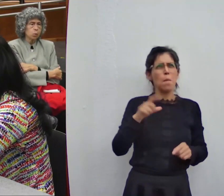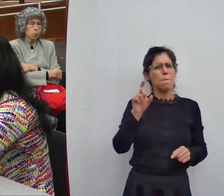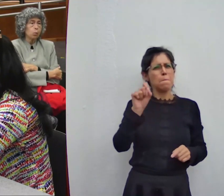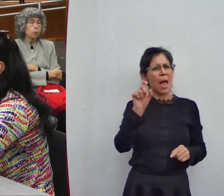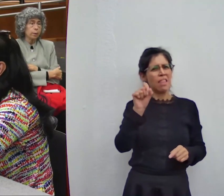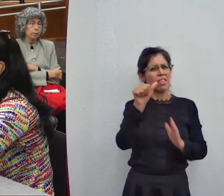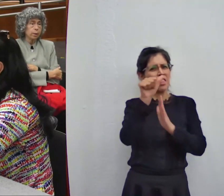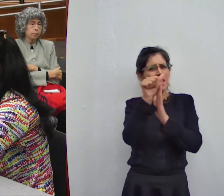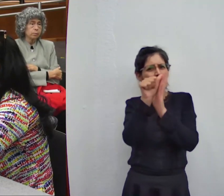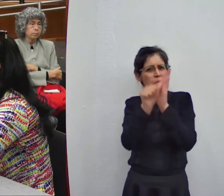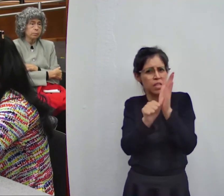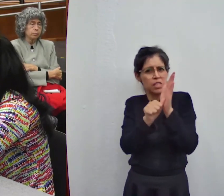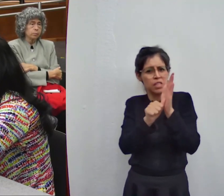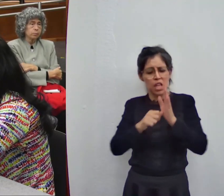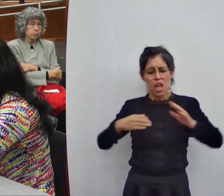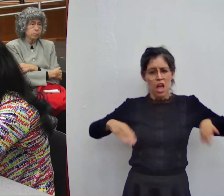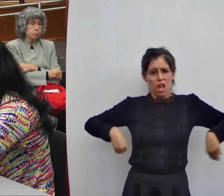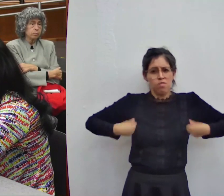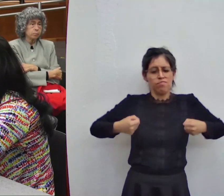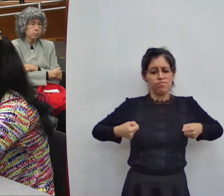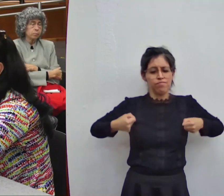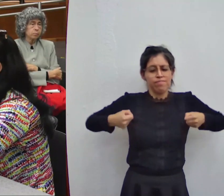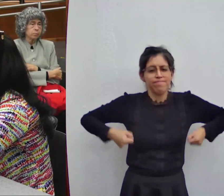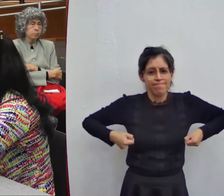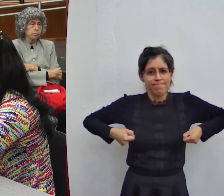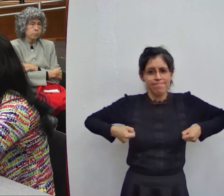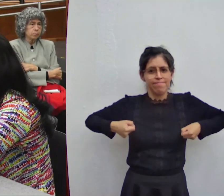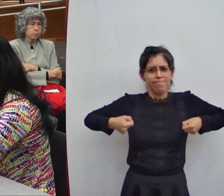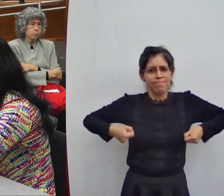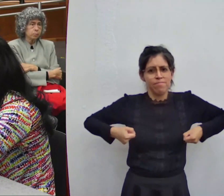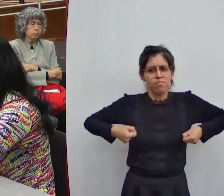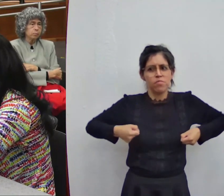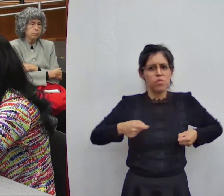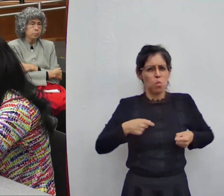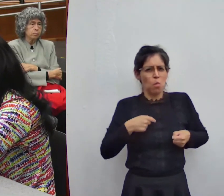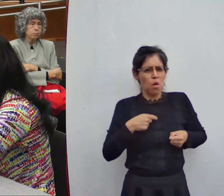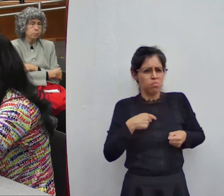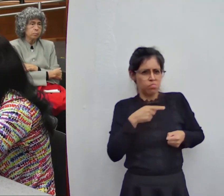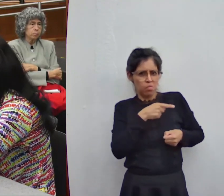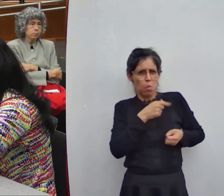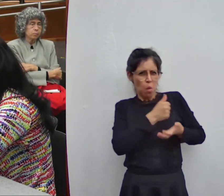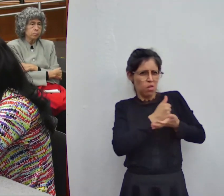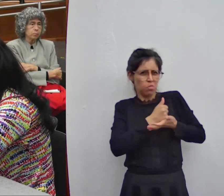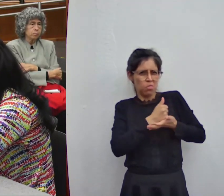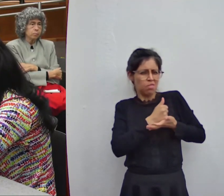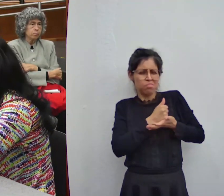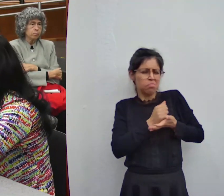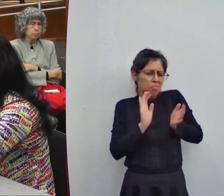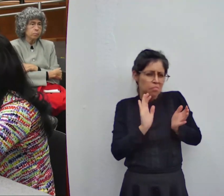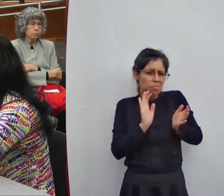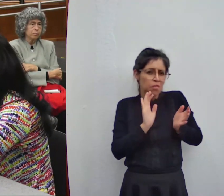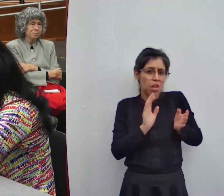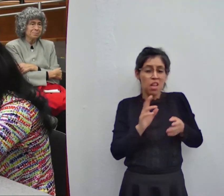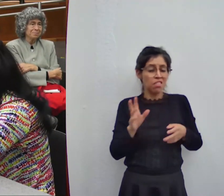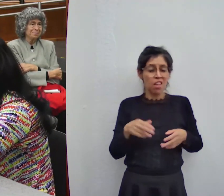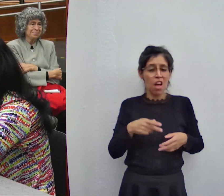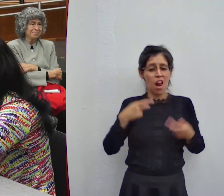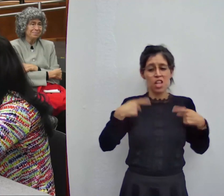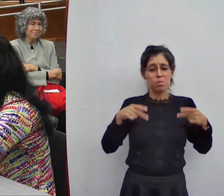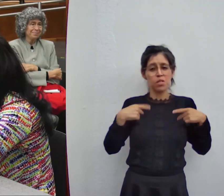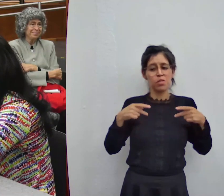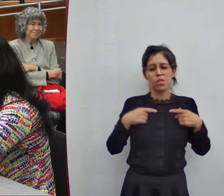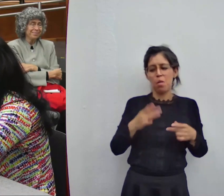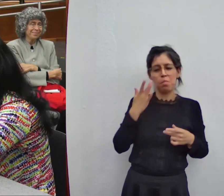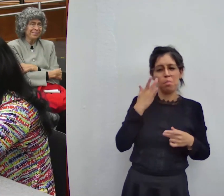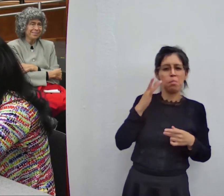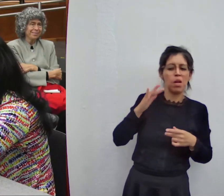muletas, y en vez de que te ayuden, o sea, y no porque uno lo necesite, a veces ya nos acostumbramos tanto